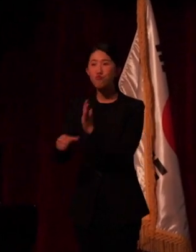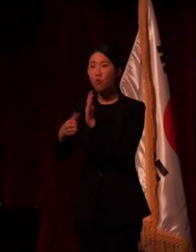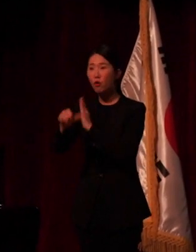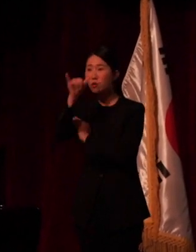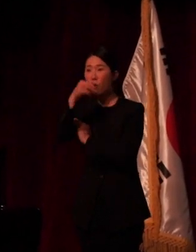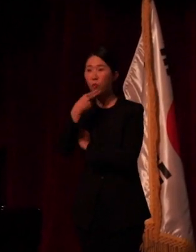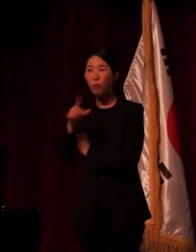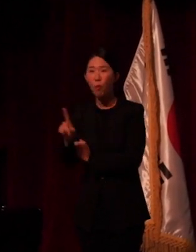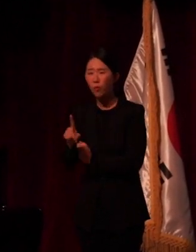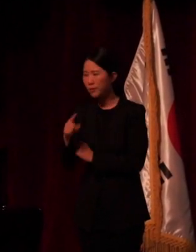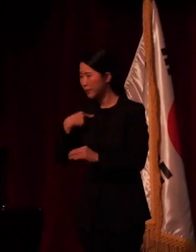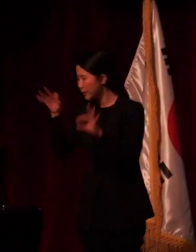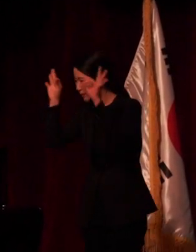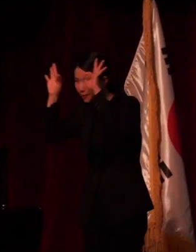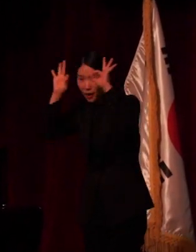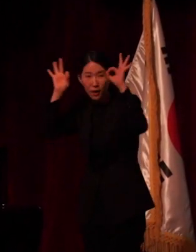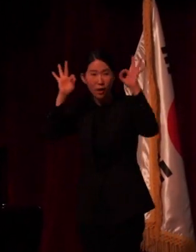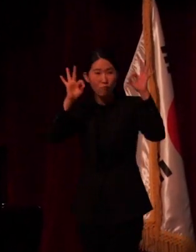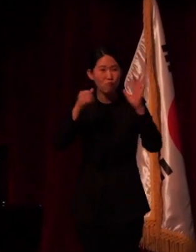있는지를 확인합니다.